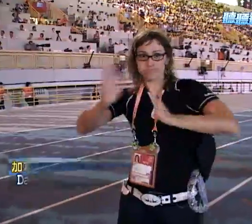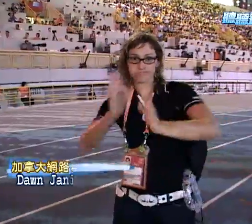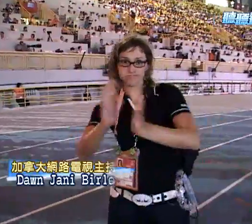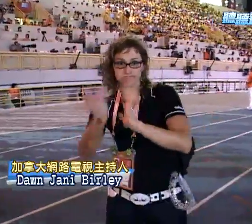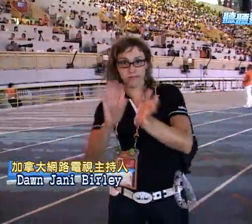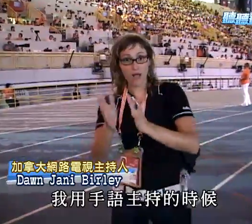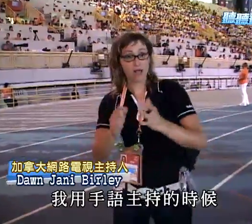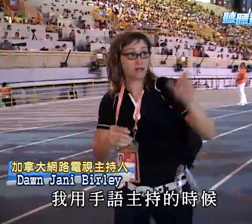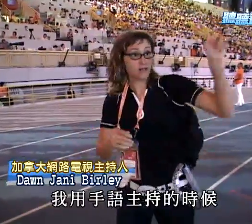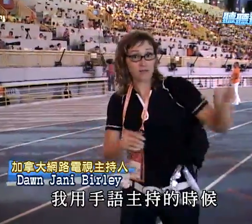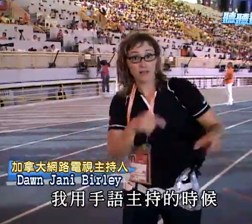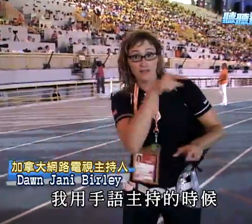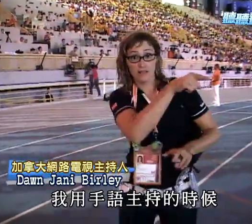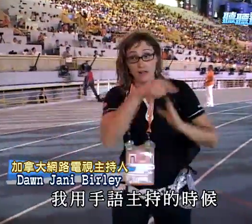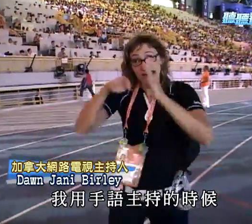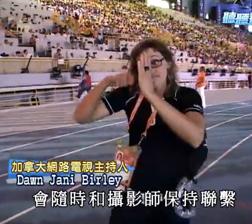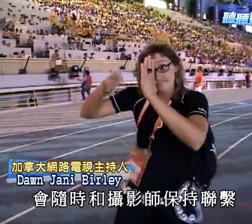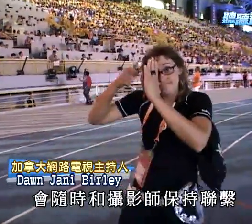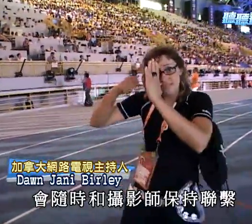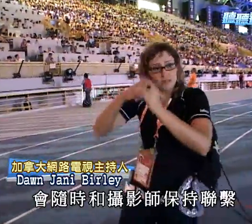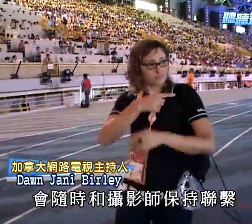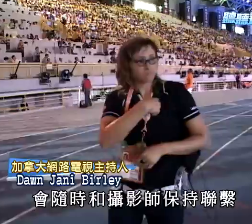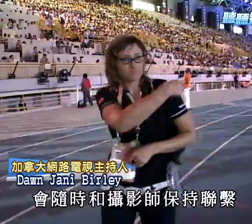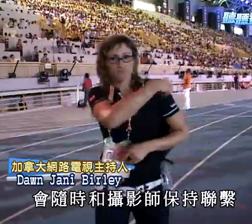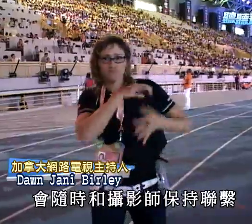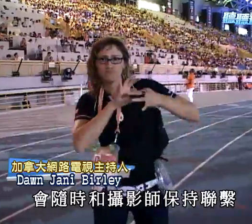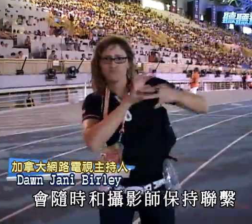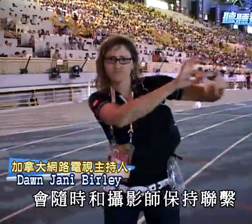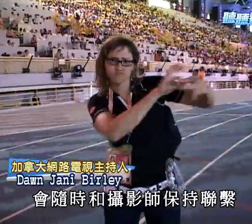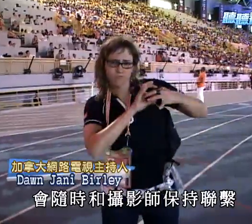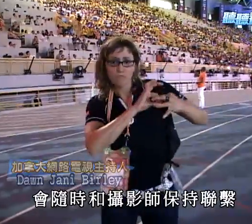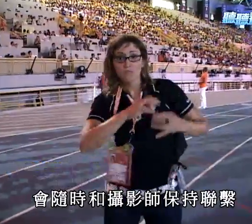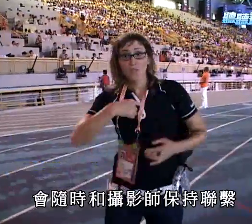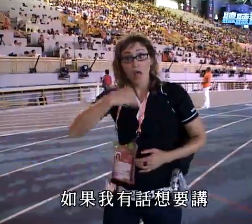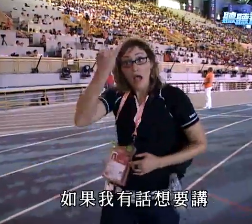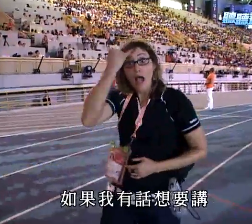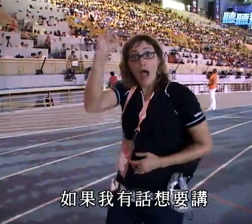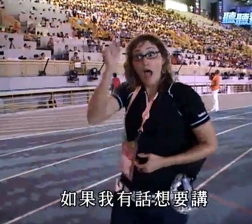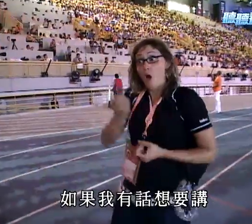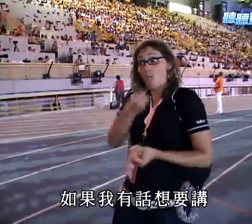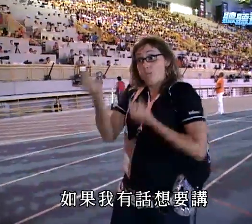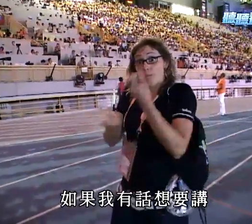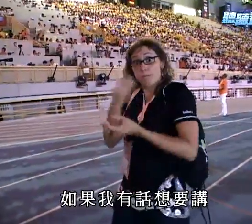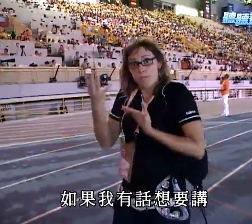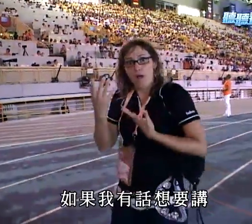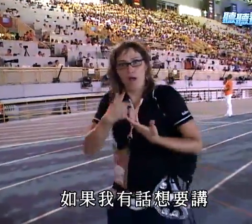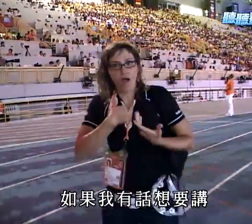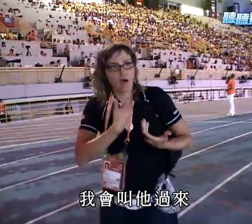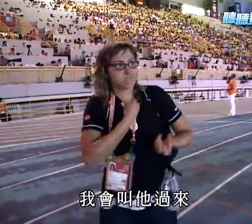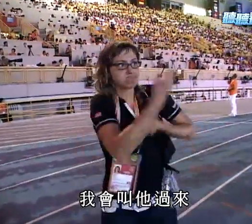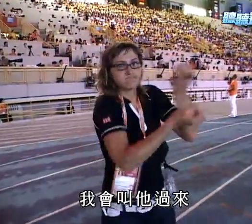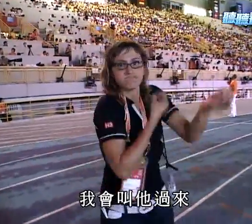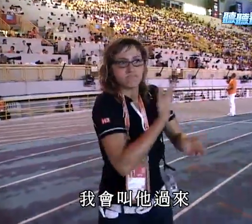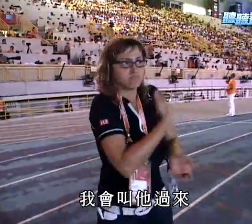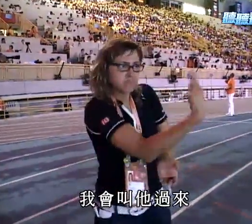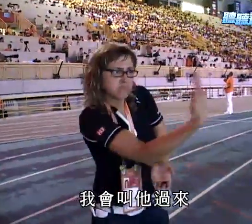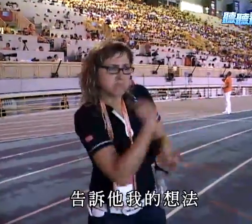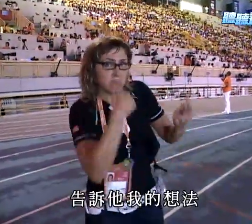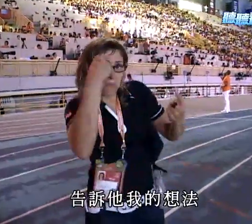我用手语主持的时候会随时和摄影师保持联系，如果我有话想要讲，我会叫他过来告诉他我的